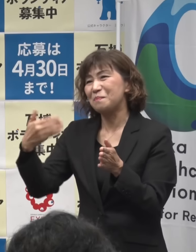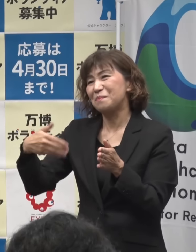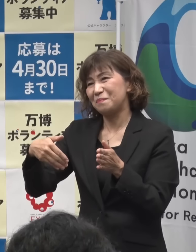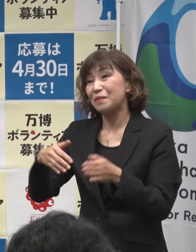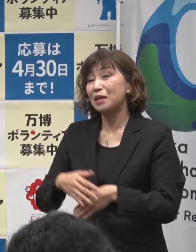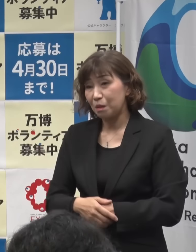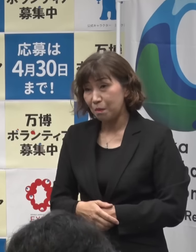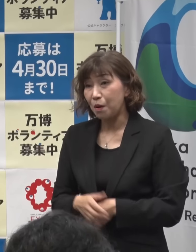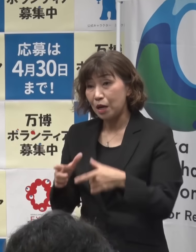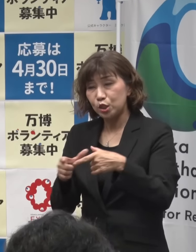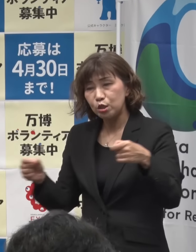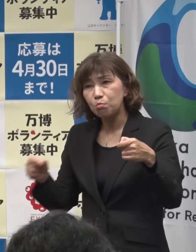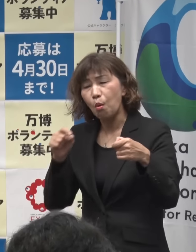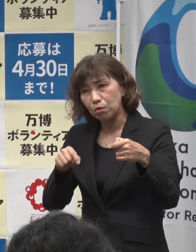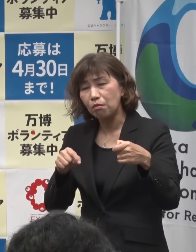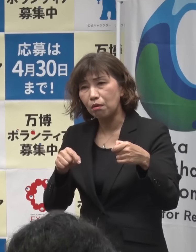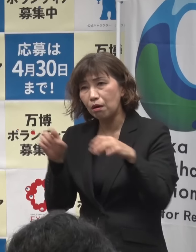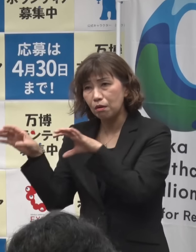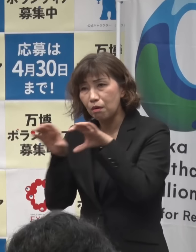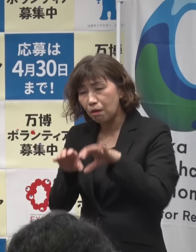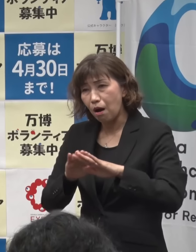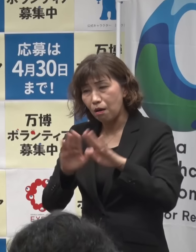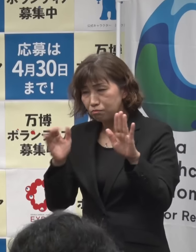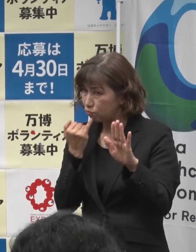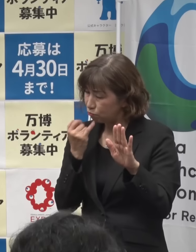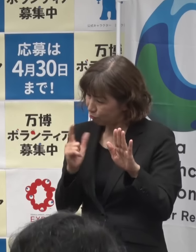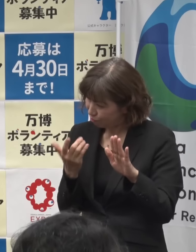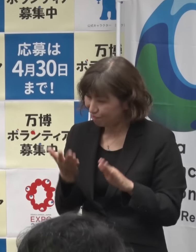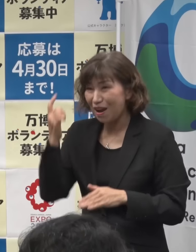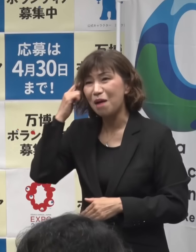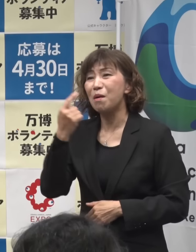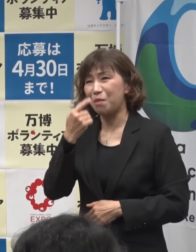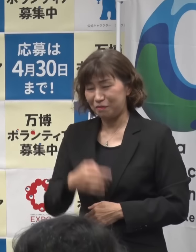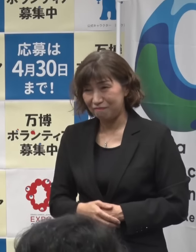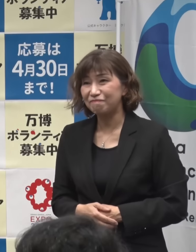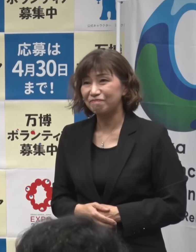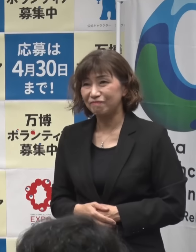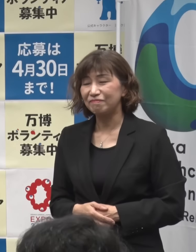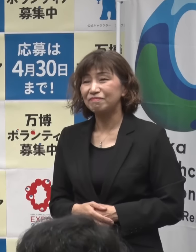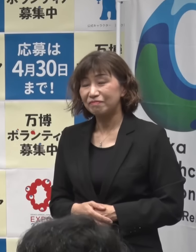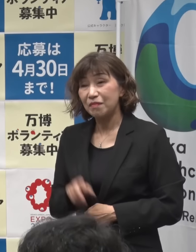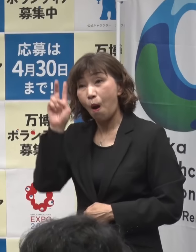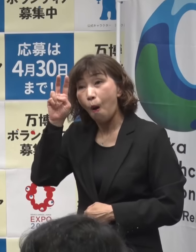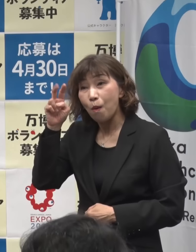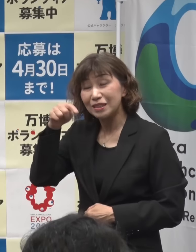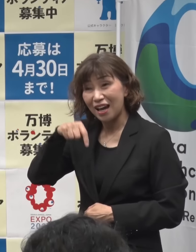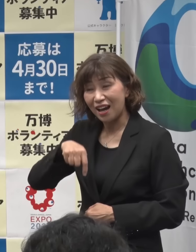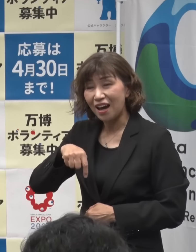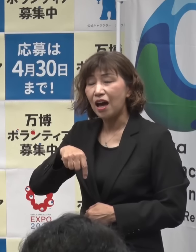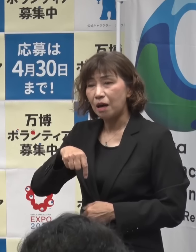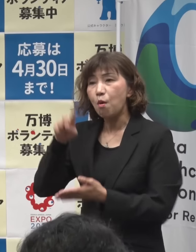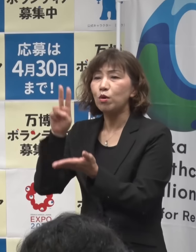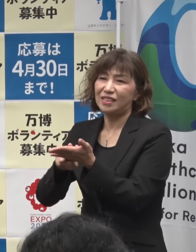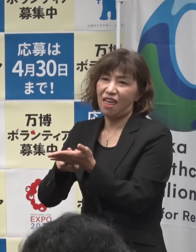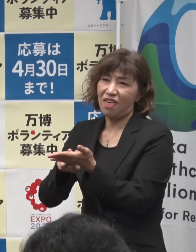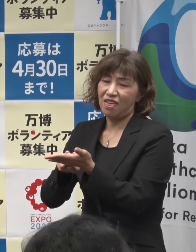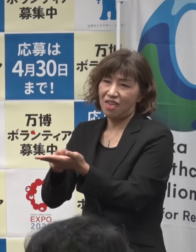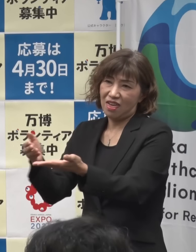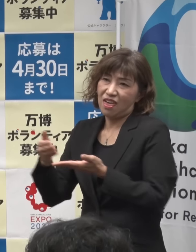そういうのも日本によって必要じゃないかなとは思っています。うん、まあ、いずれにしてもあの大阪でも指定され大都市でもやっぱ指定され